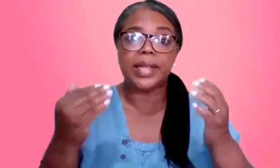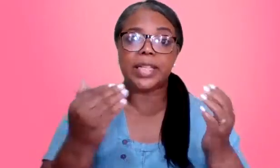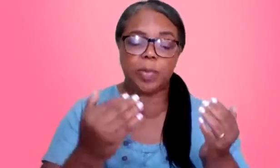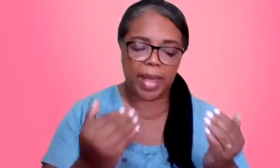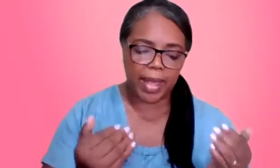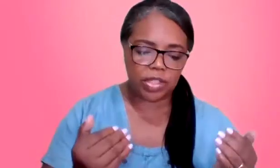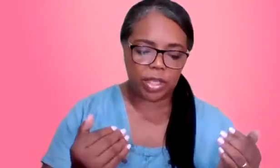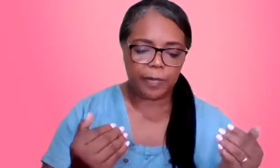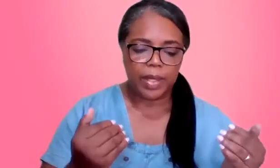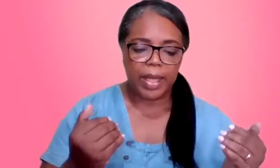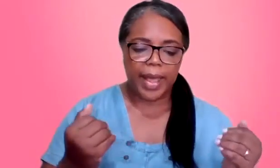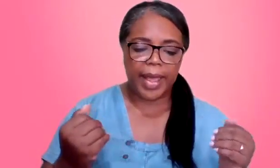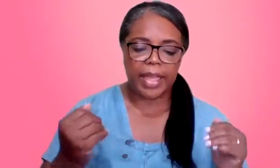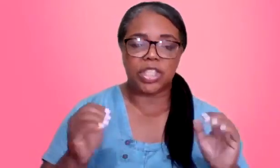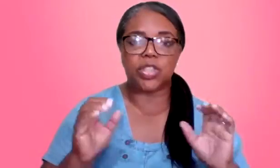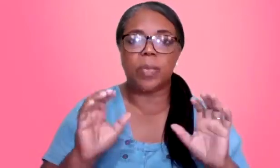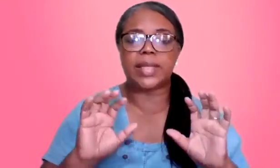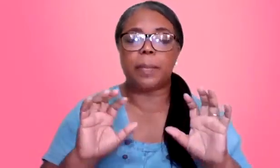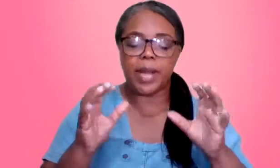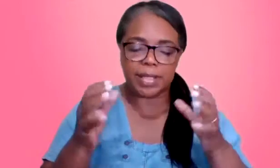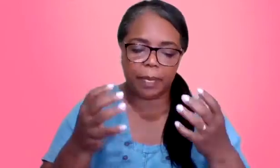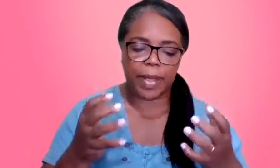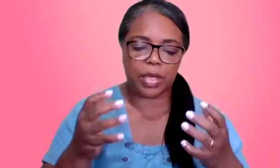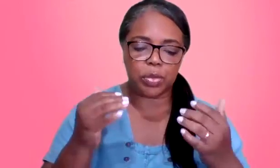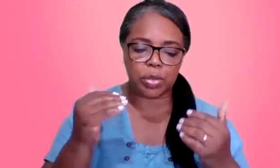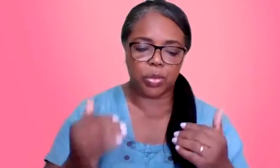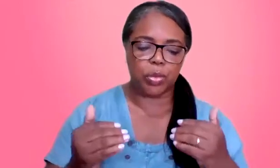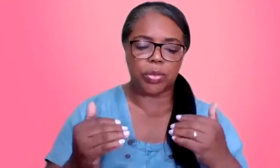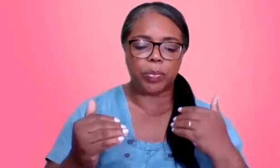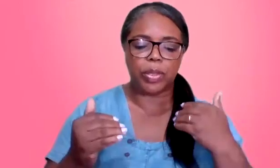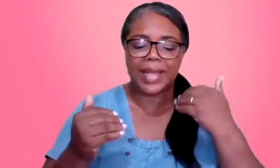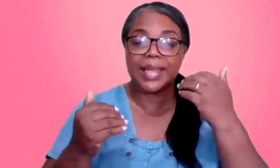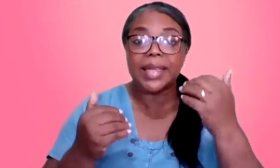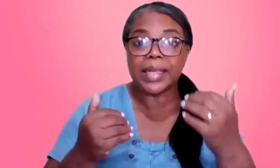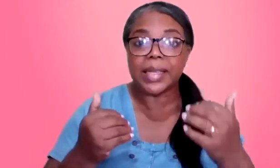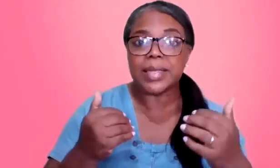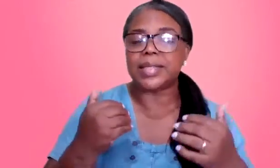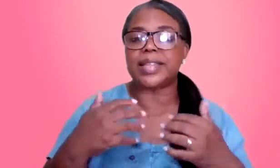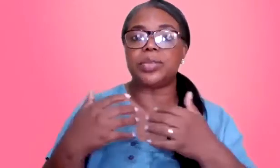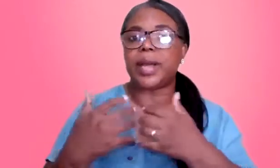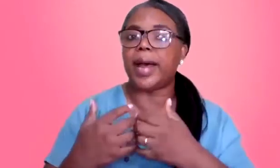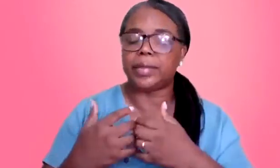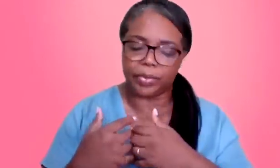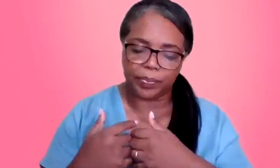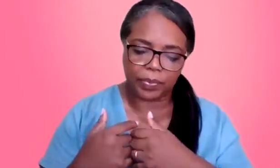Idade Média, a gente começa a perceber que o surdo poderia ser educado,